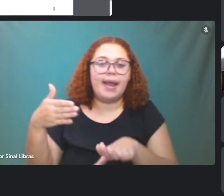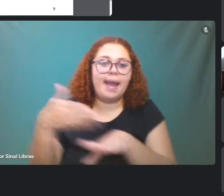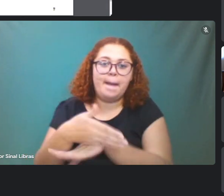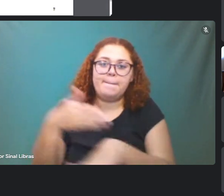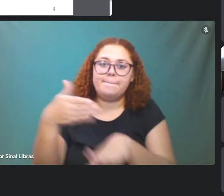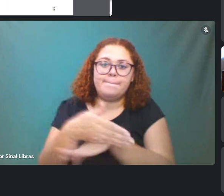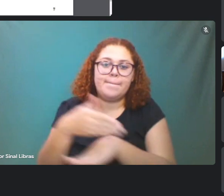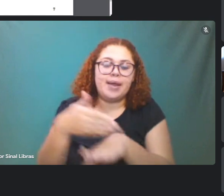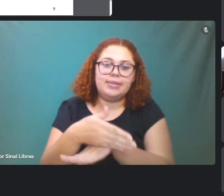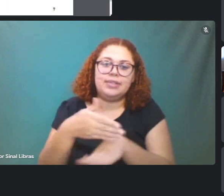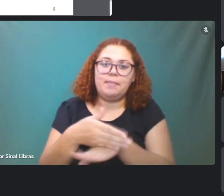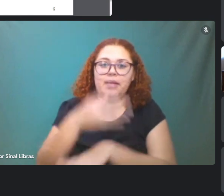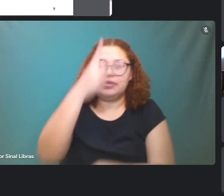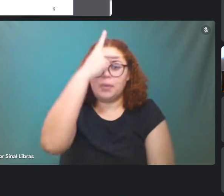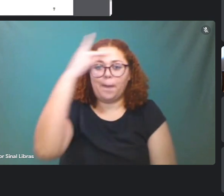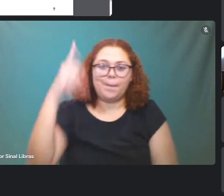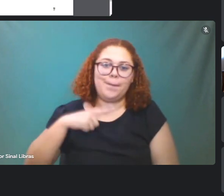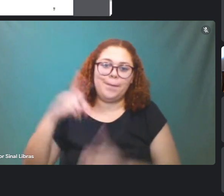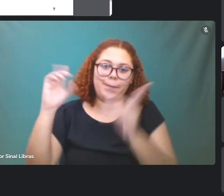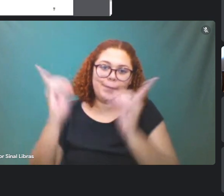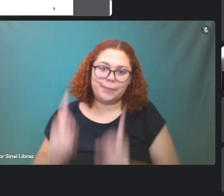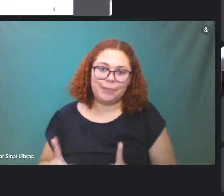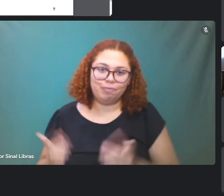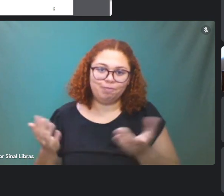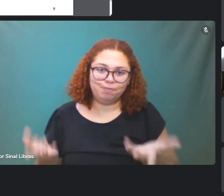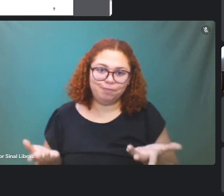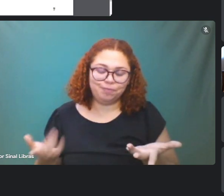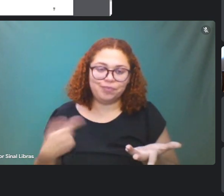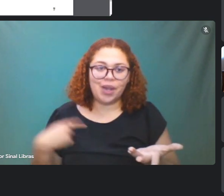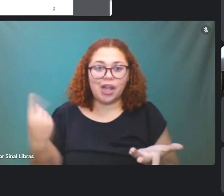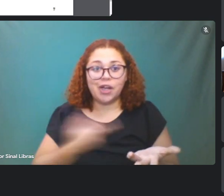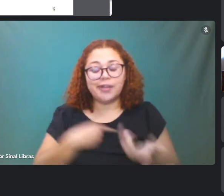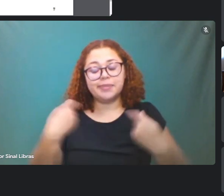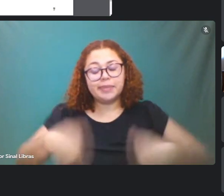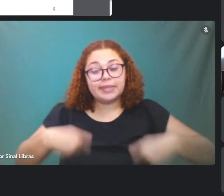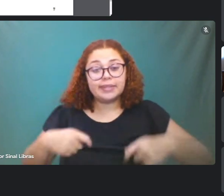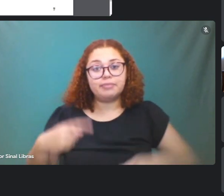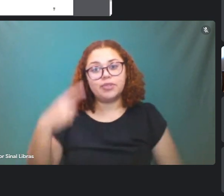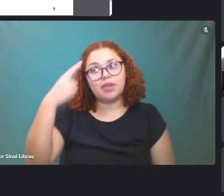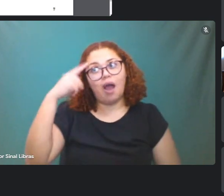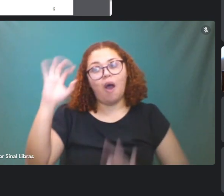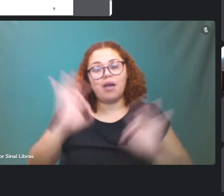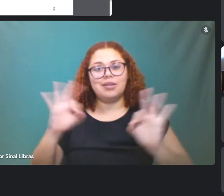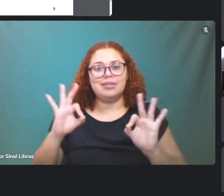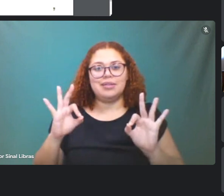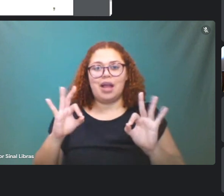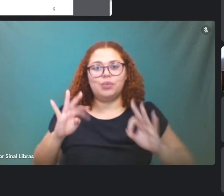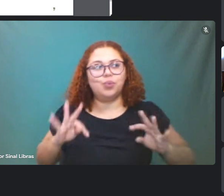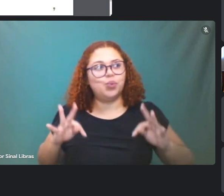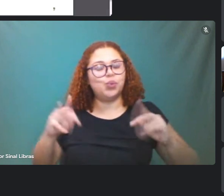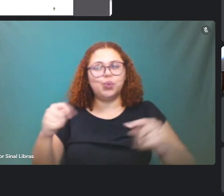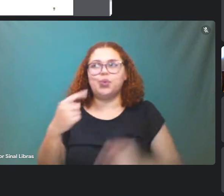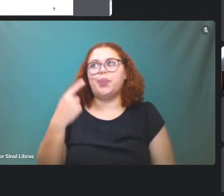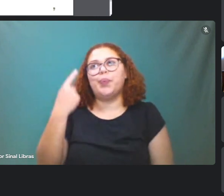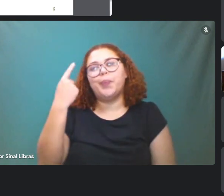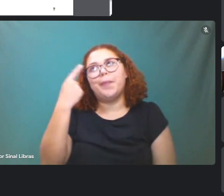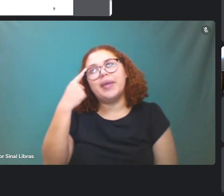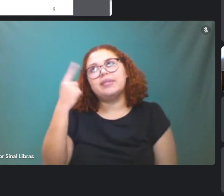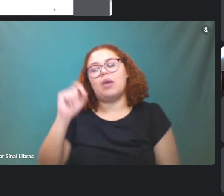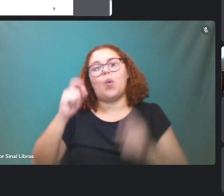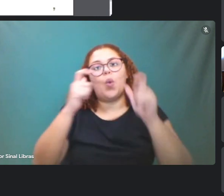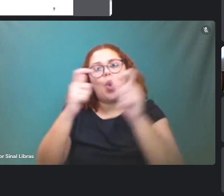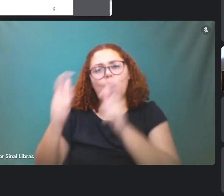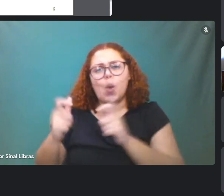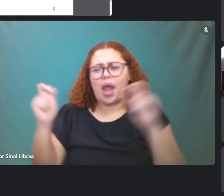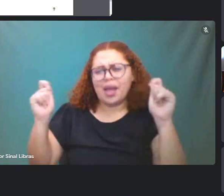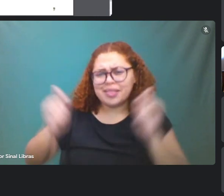tem que pensar a acessibilidade do diversos pontos de vista. Por exemplo, o lugar que a gente vai escolher para fazer a nossa atração